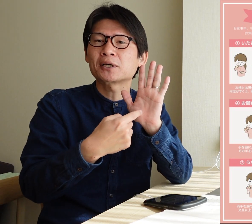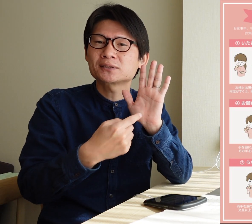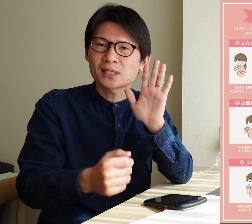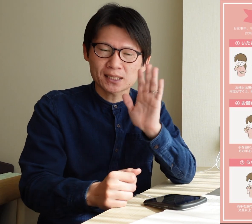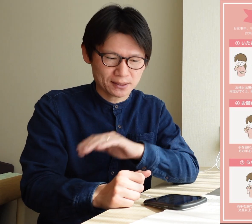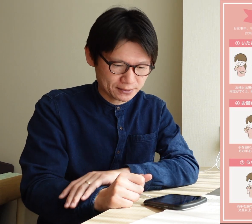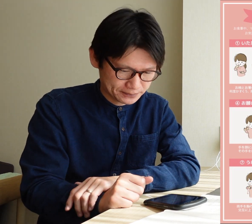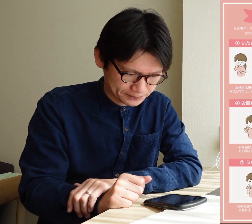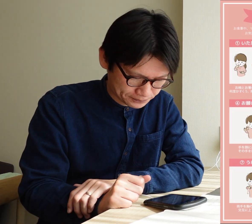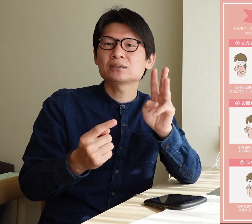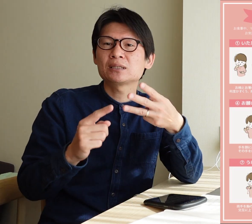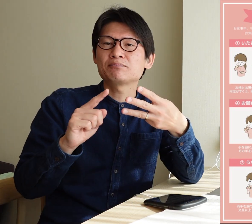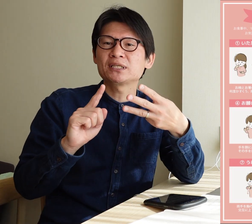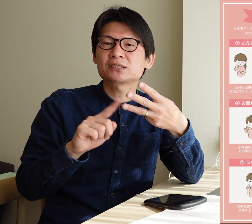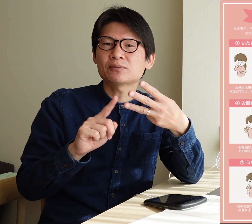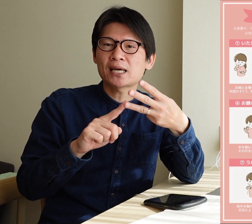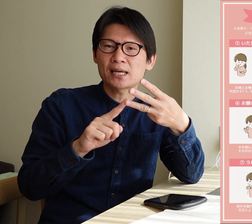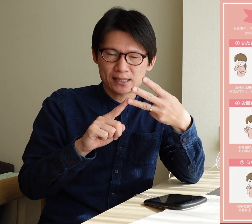ね。3つ目、